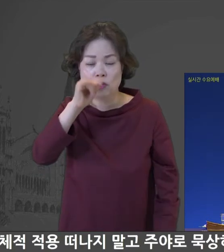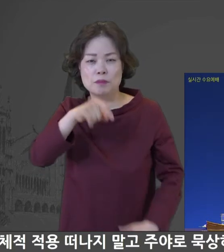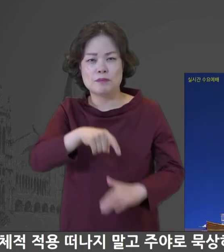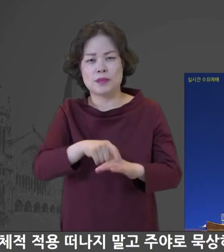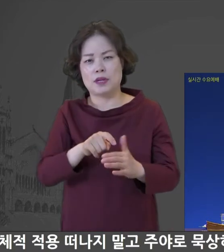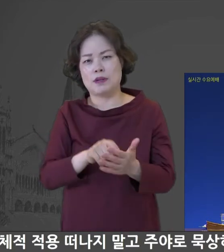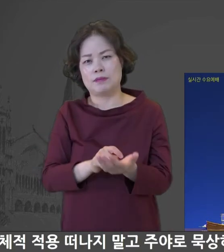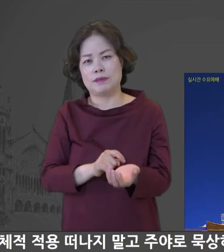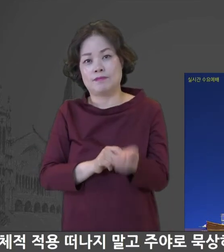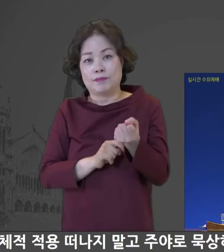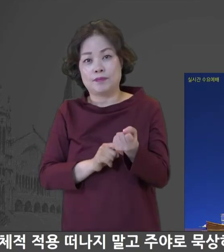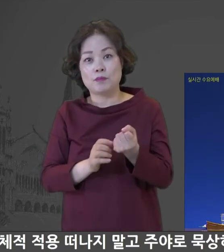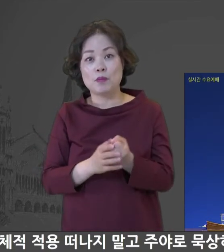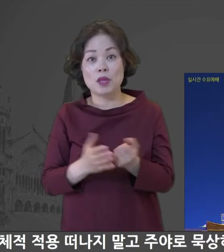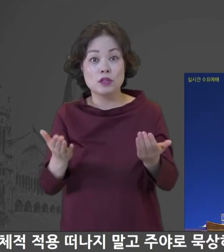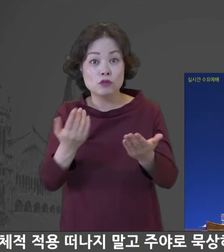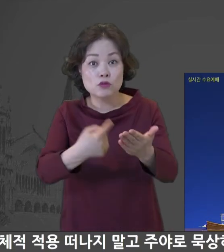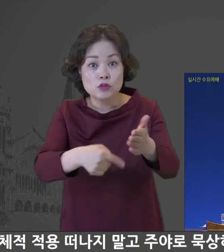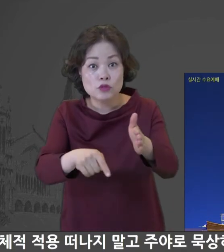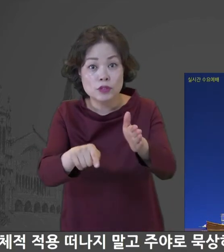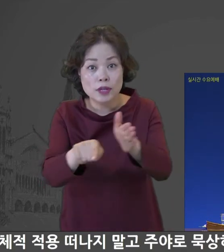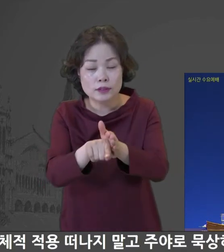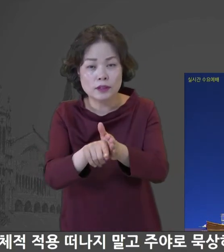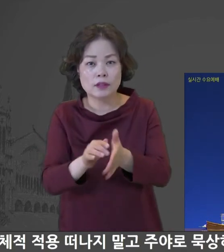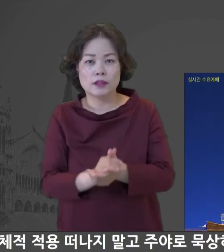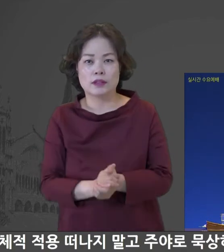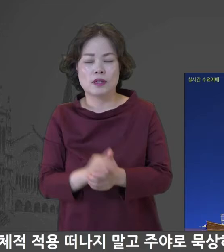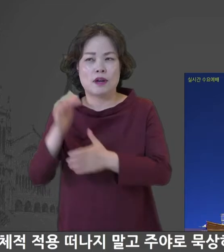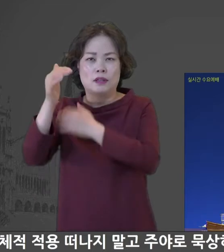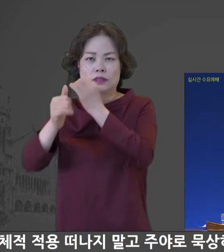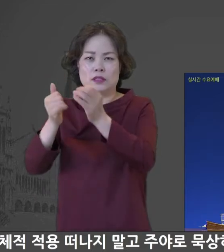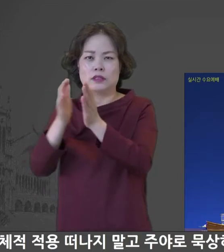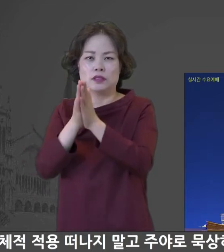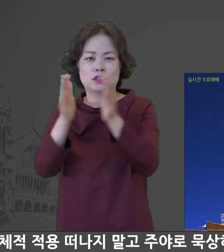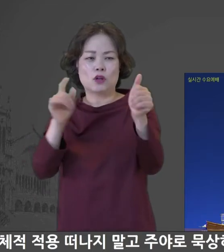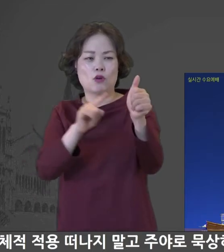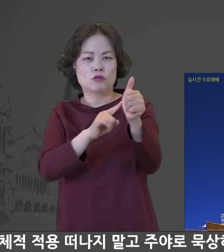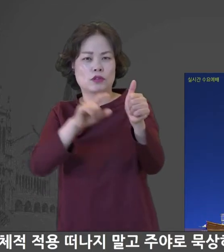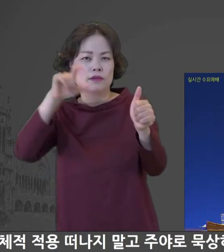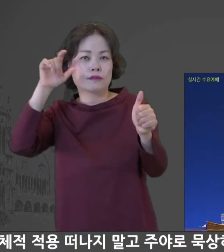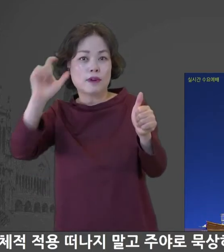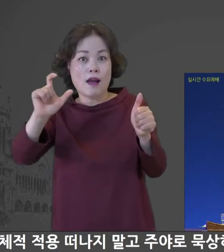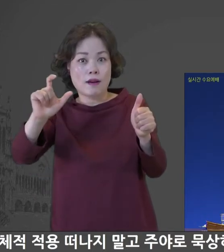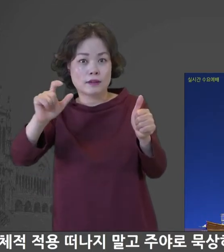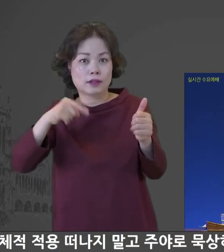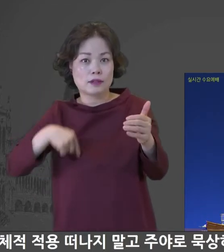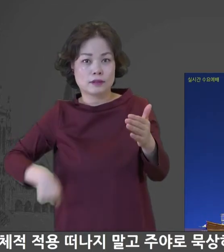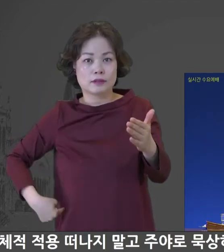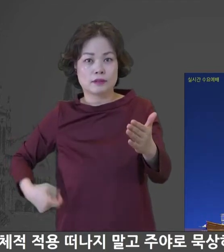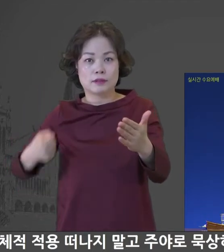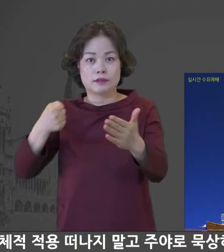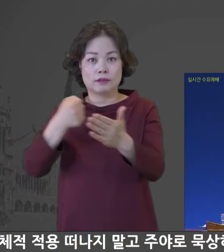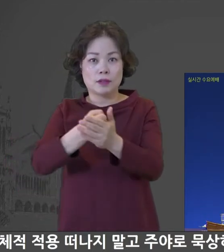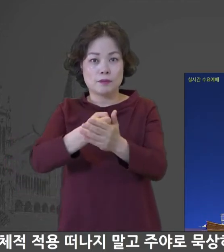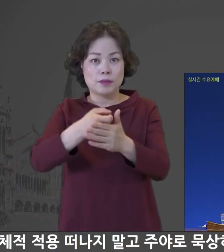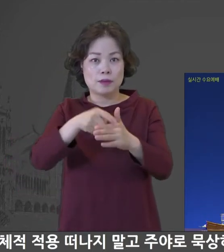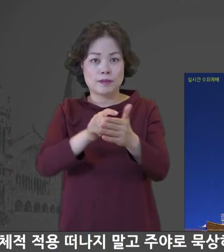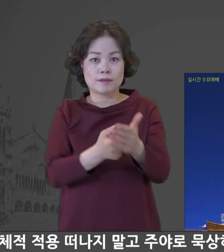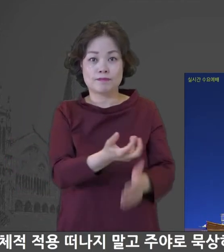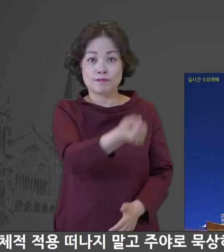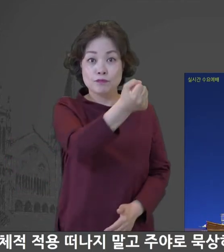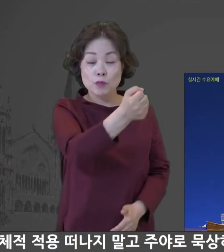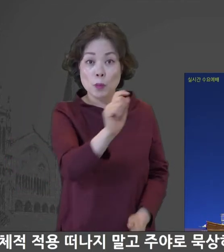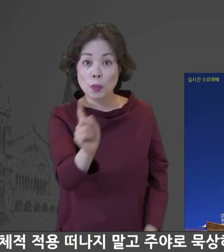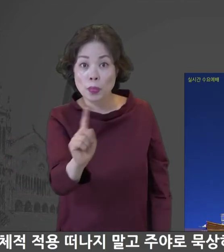가졌을 것입니다. 이 일을 위해서 하나님은 여호수아에게 강하고 담대하라.